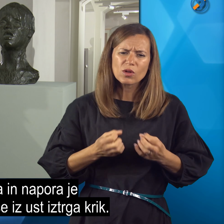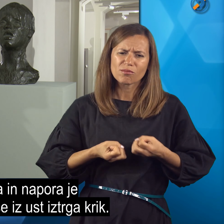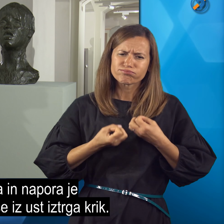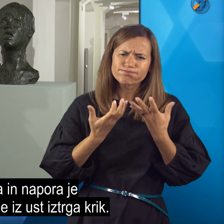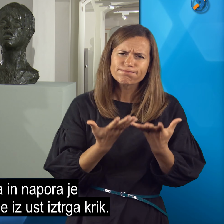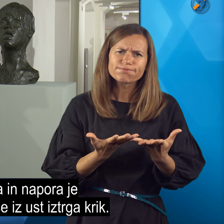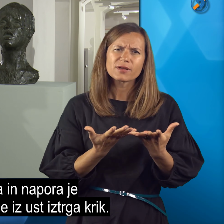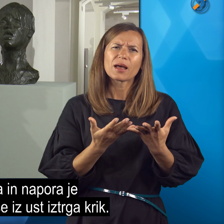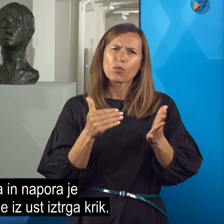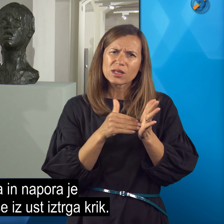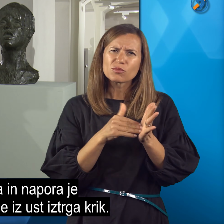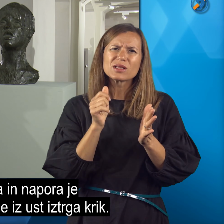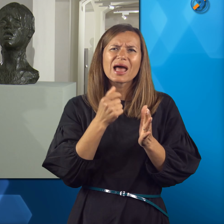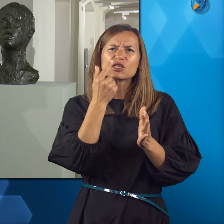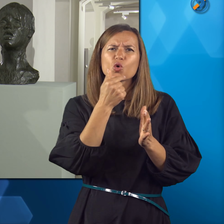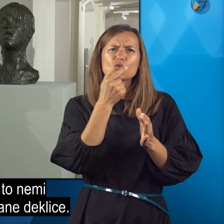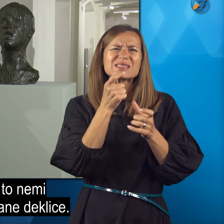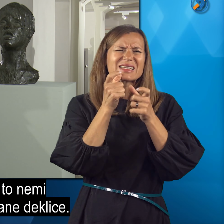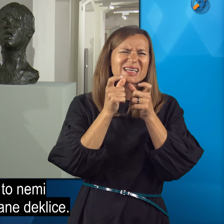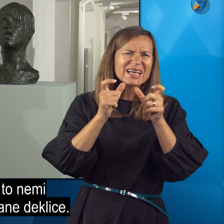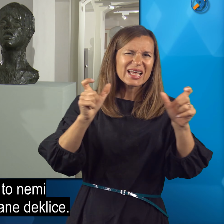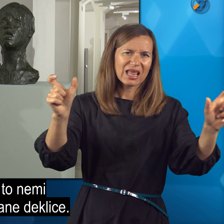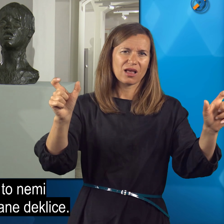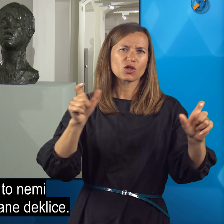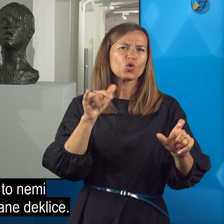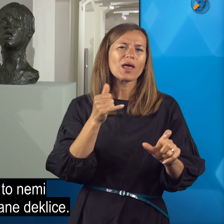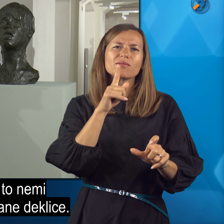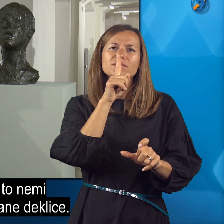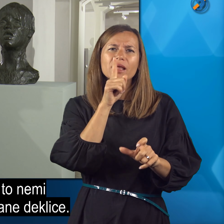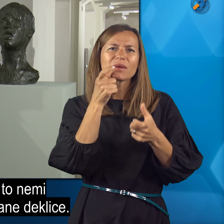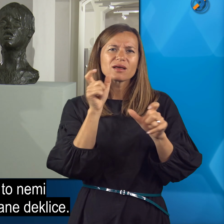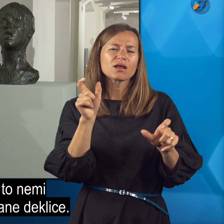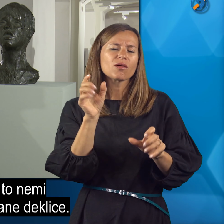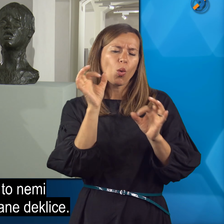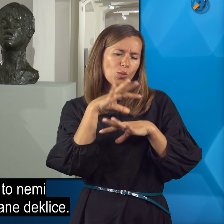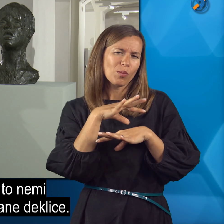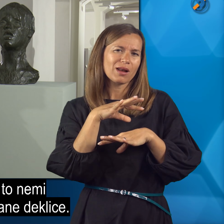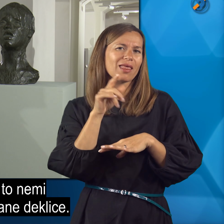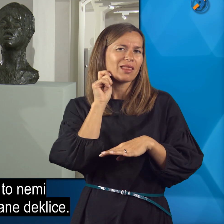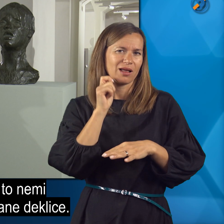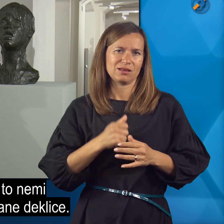da se iz ust iztrga krik, da je to nemi krik obupane deklice.